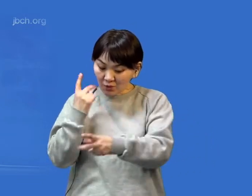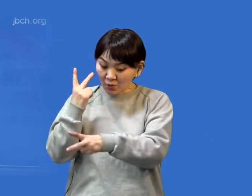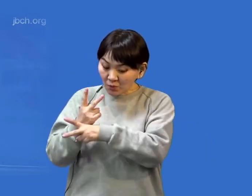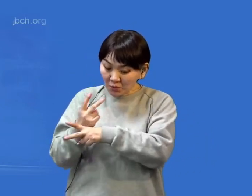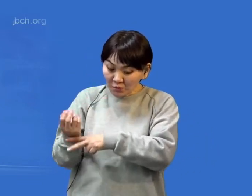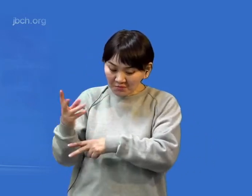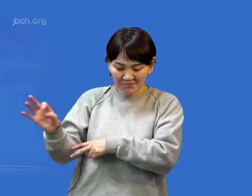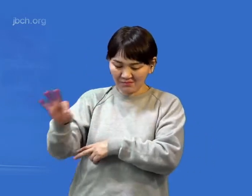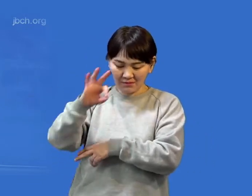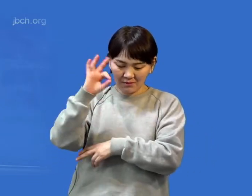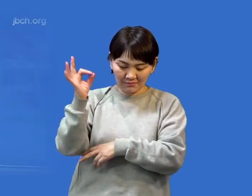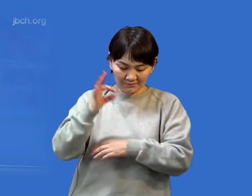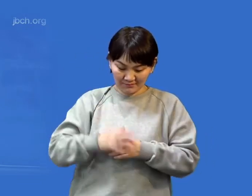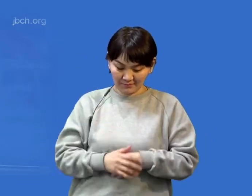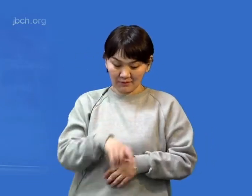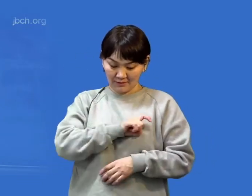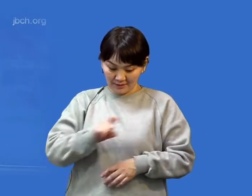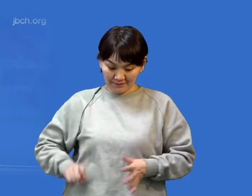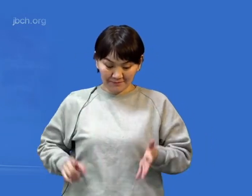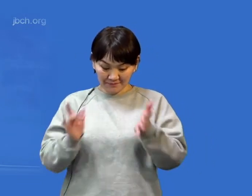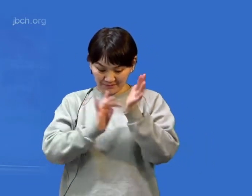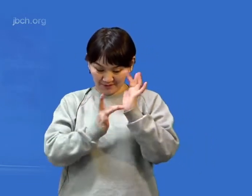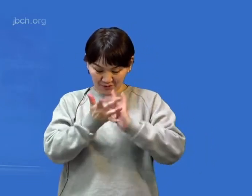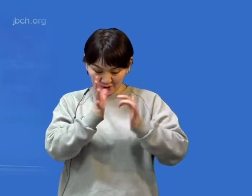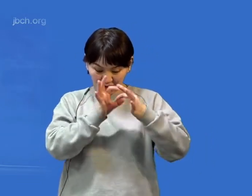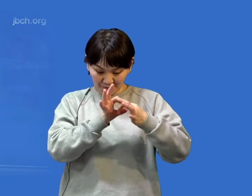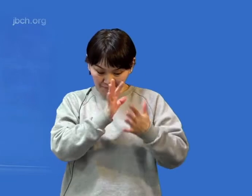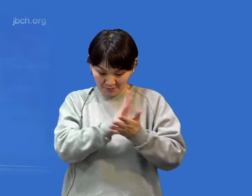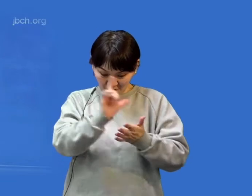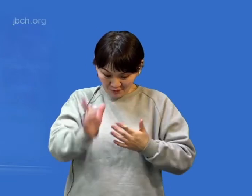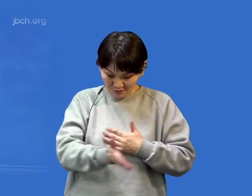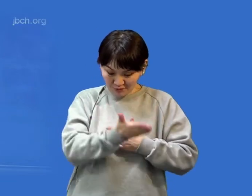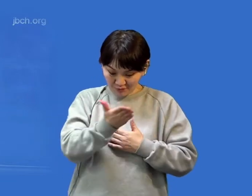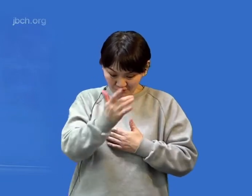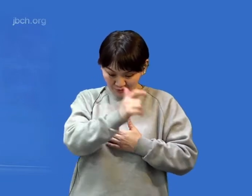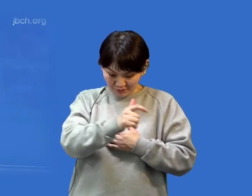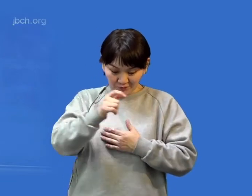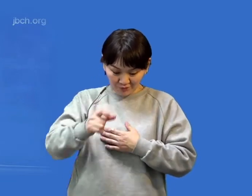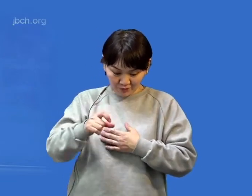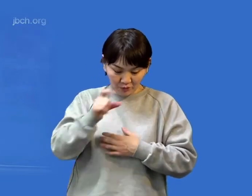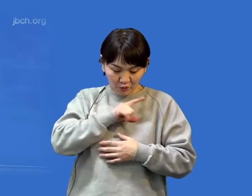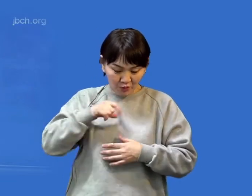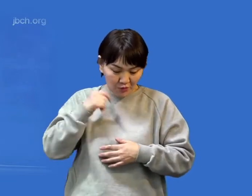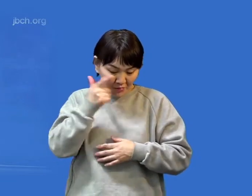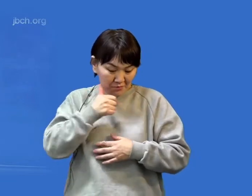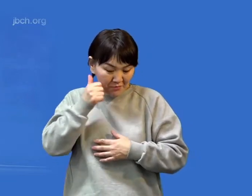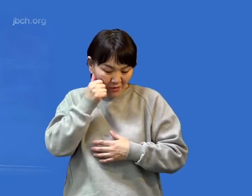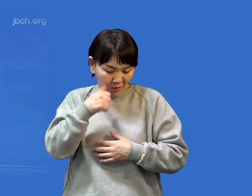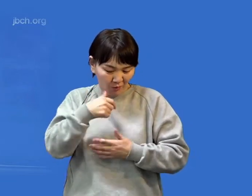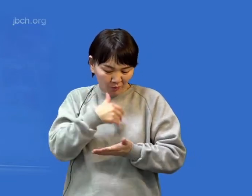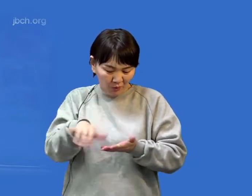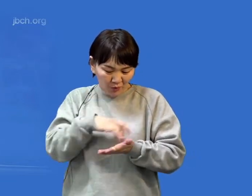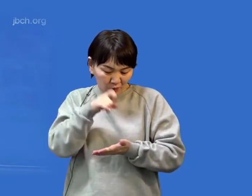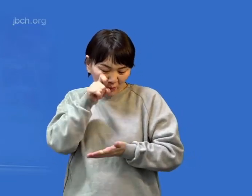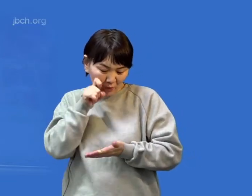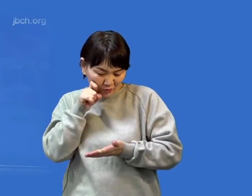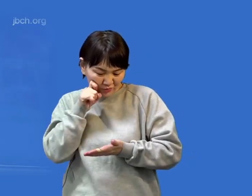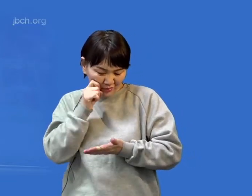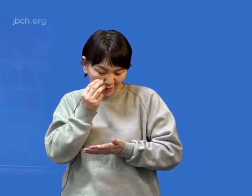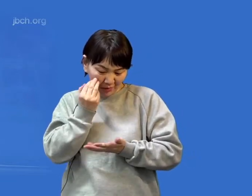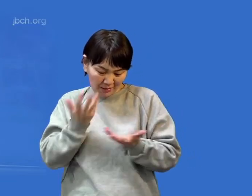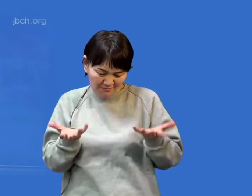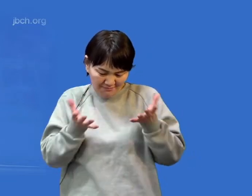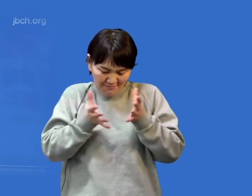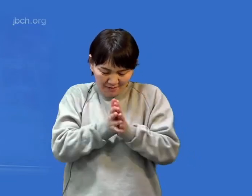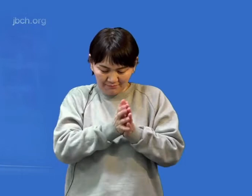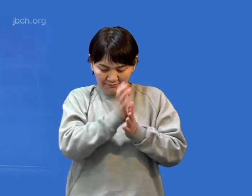байдаггүй. Христ Есүс тамаатай хүмүүс өөрсдийн махуудыг бузар хүсэл тачаалийнхан хамт